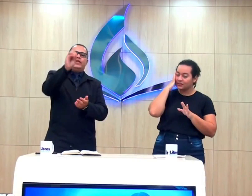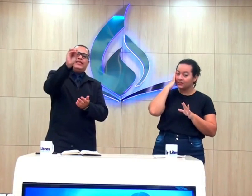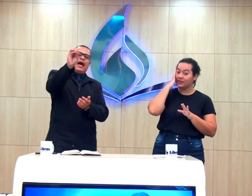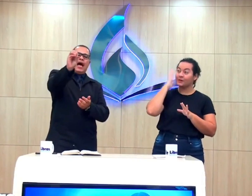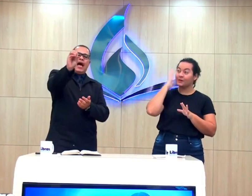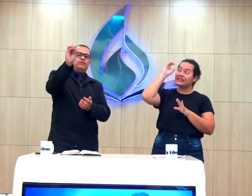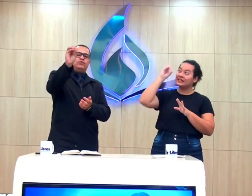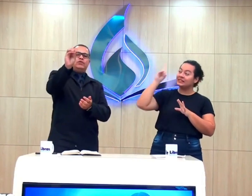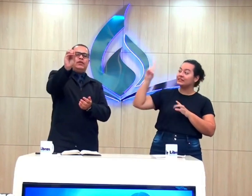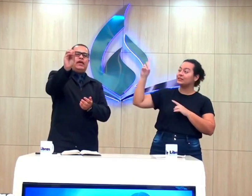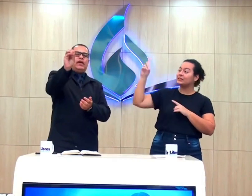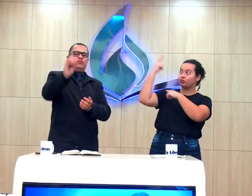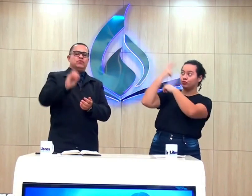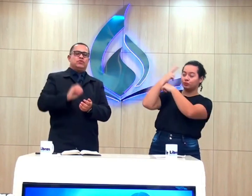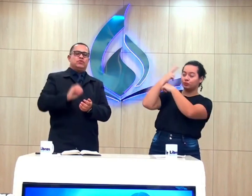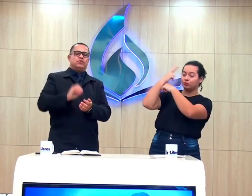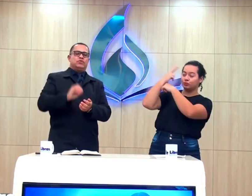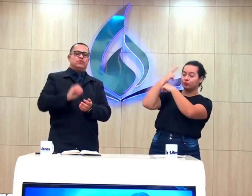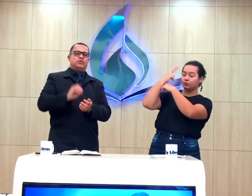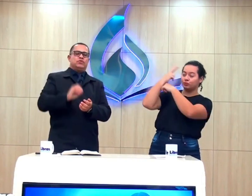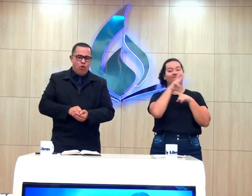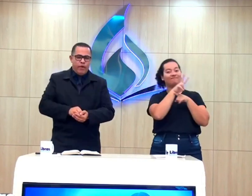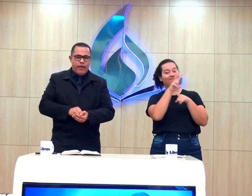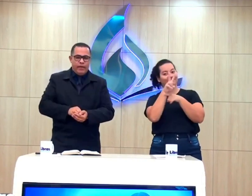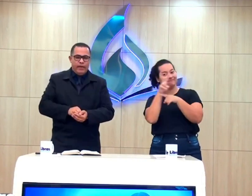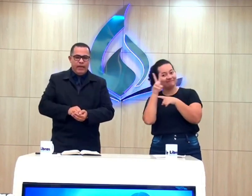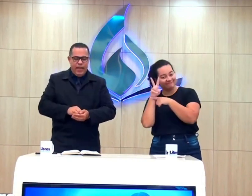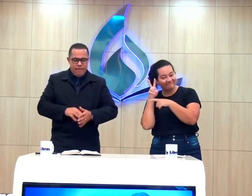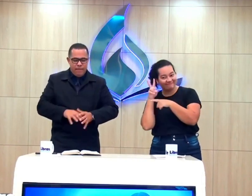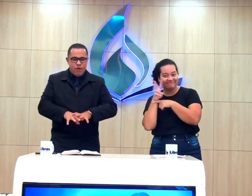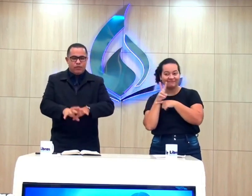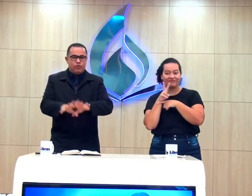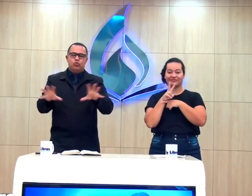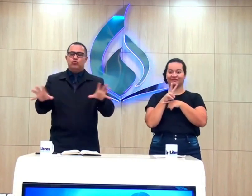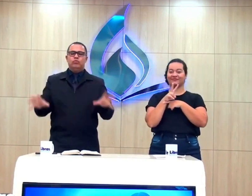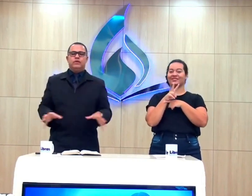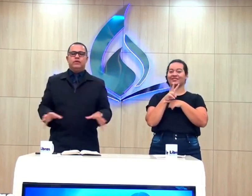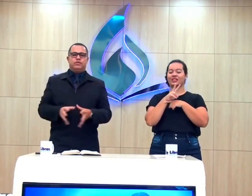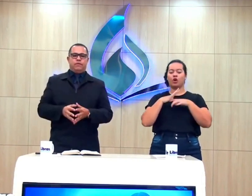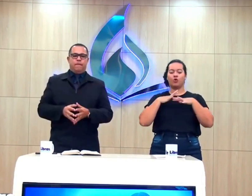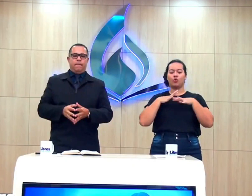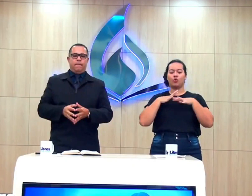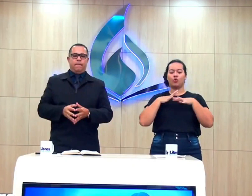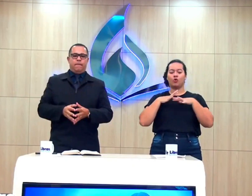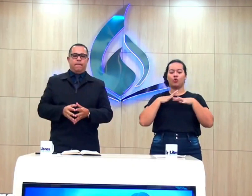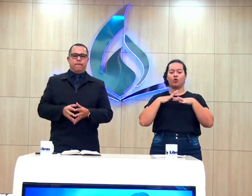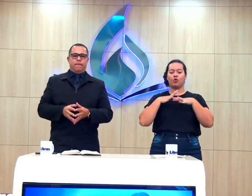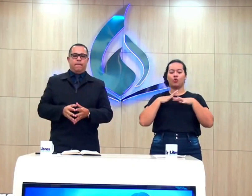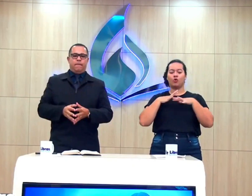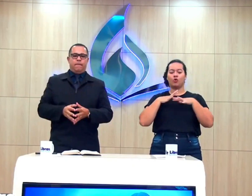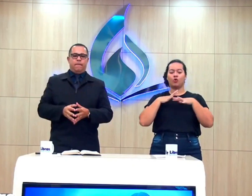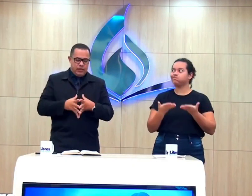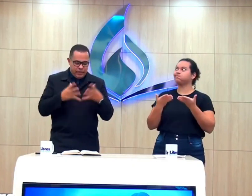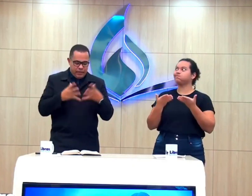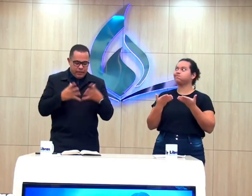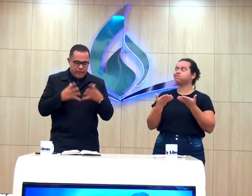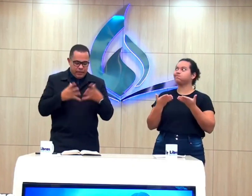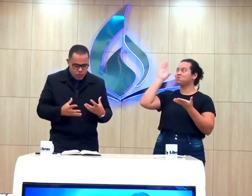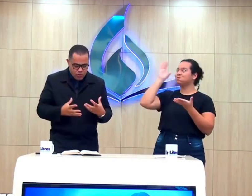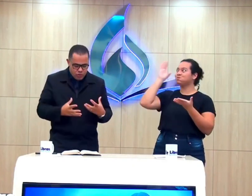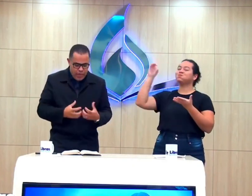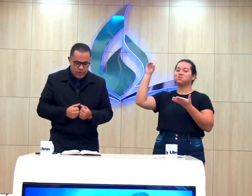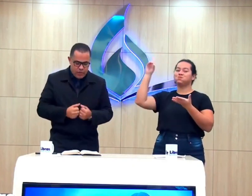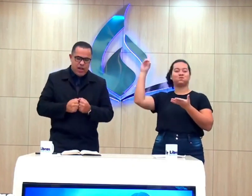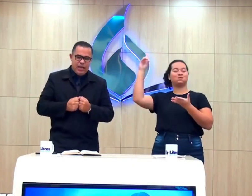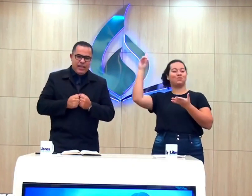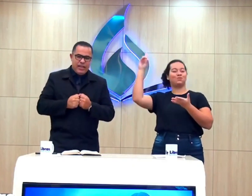o cuidado de Deus para com ele em meio a tudo isso. Então a palavra que Deus